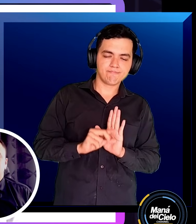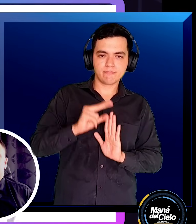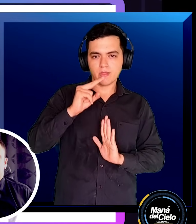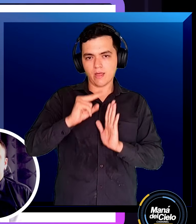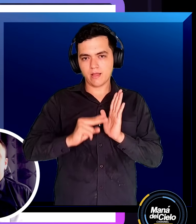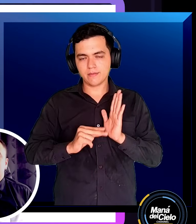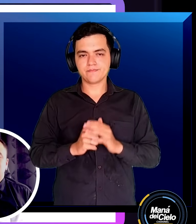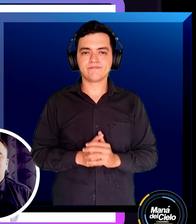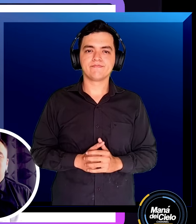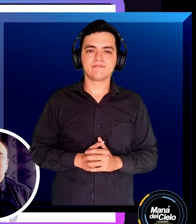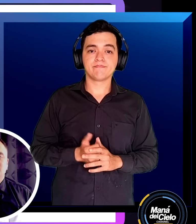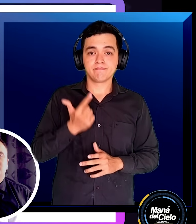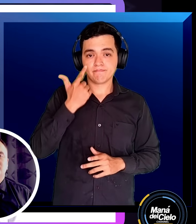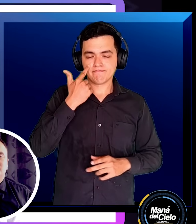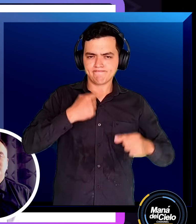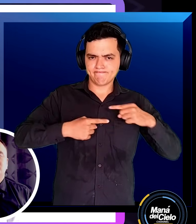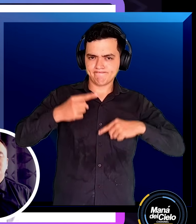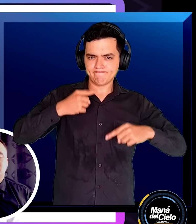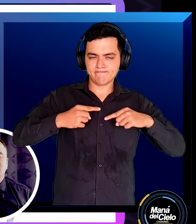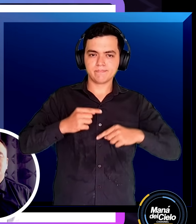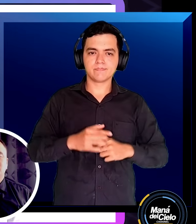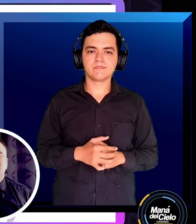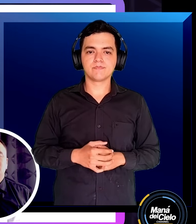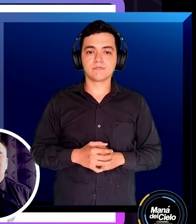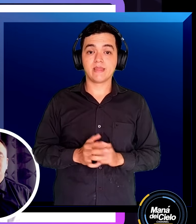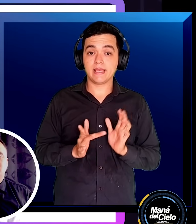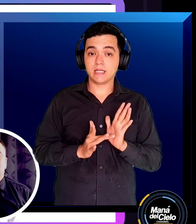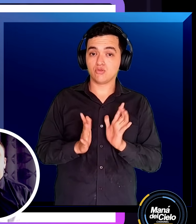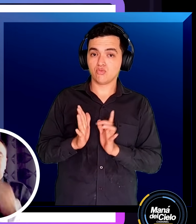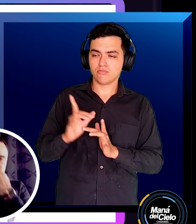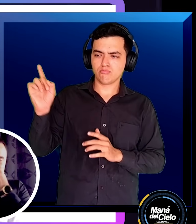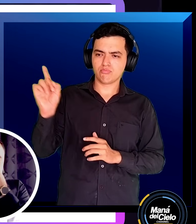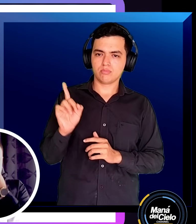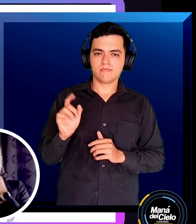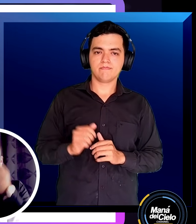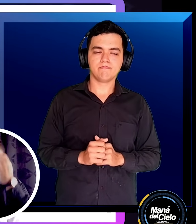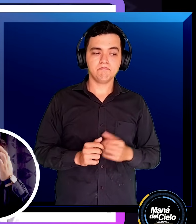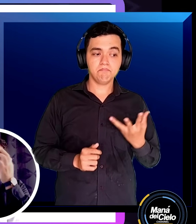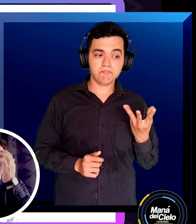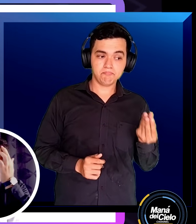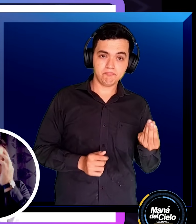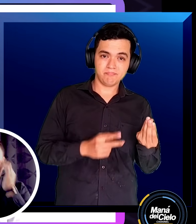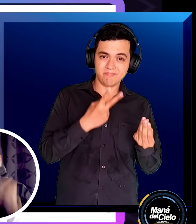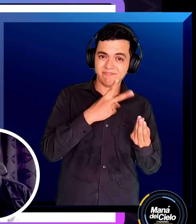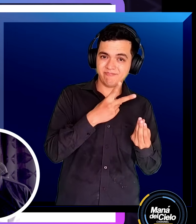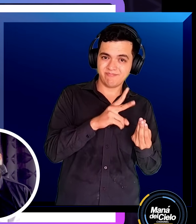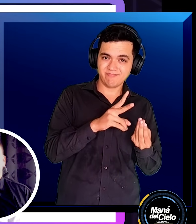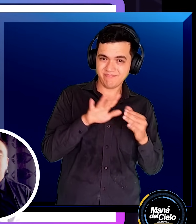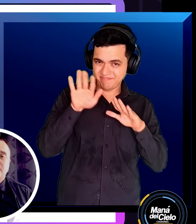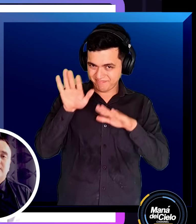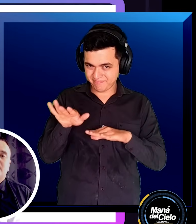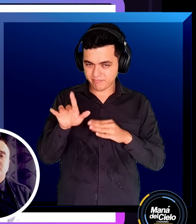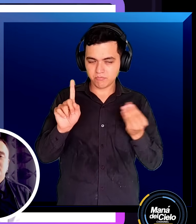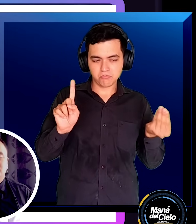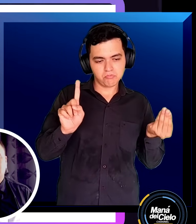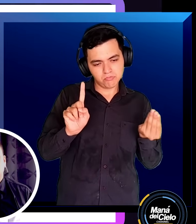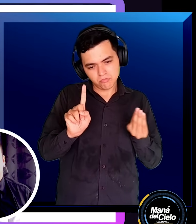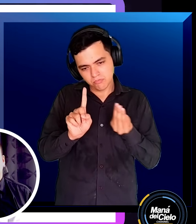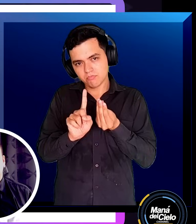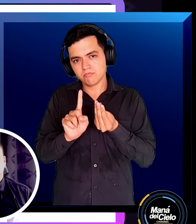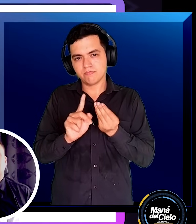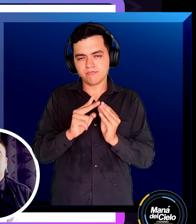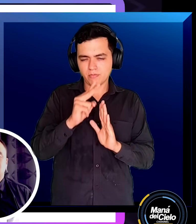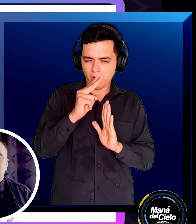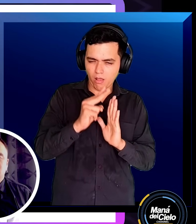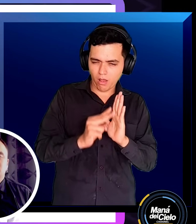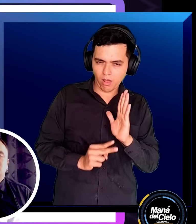qué? Eso leamos todos. ¿Por qué nosotros y los fariseos ayunamos